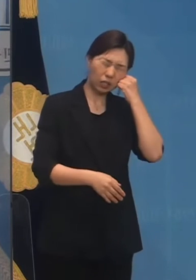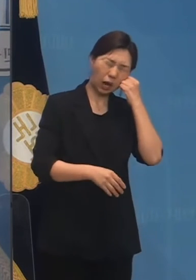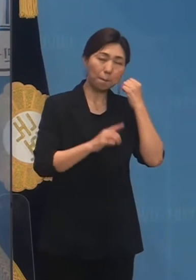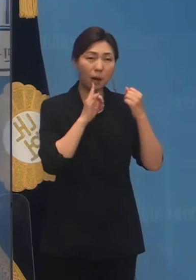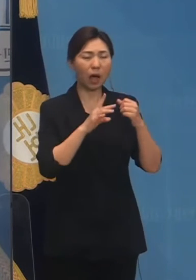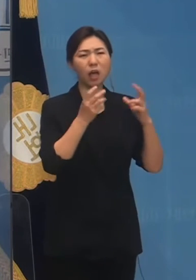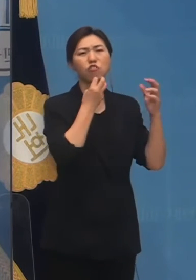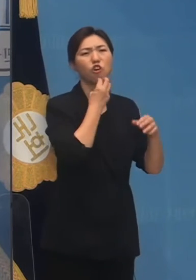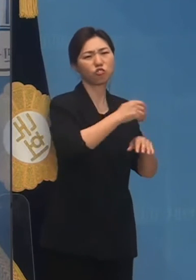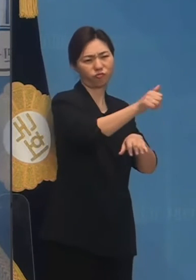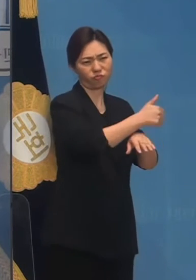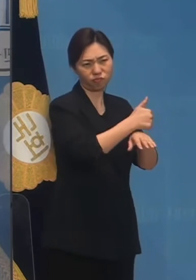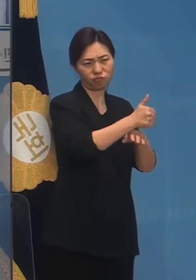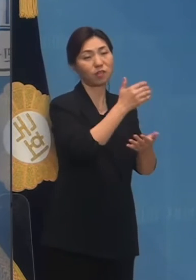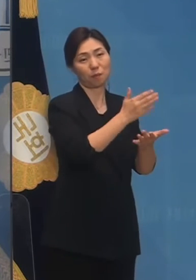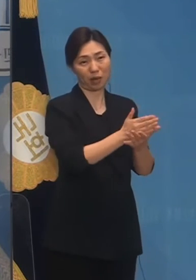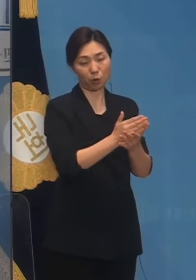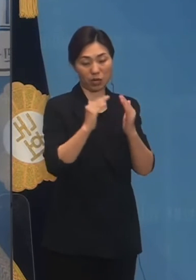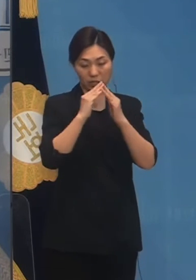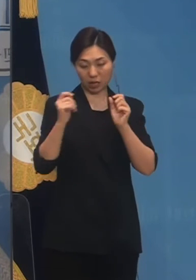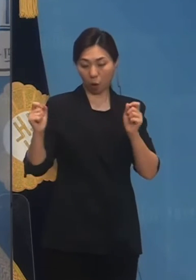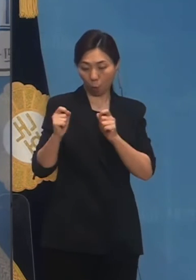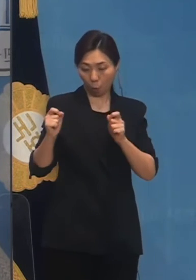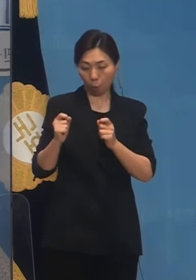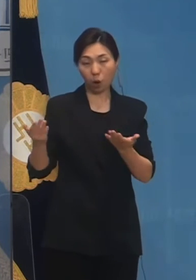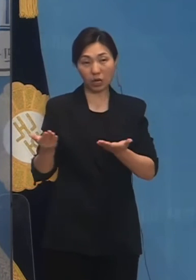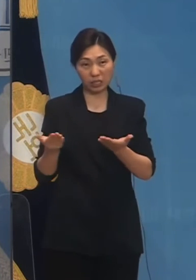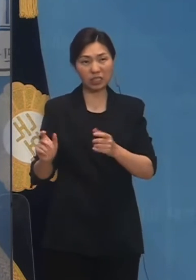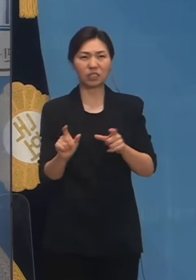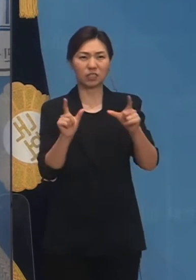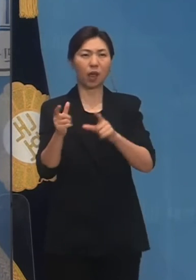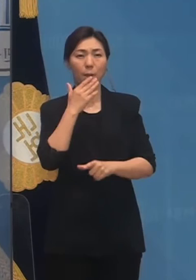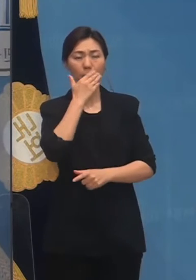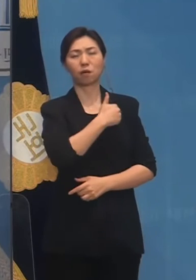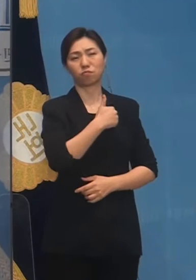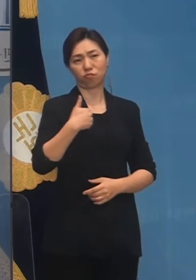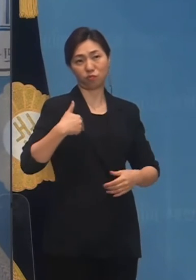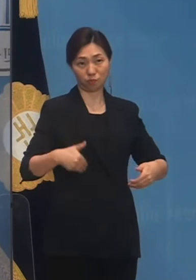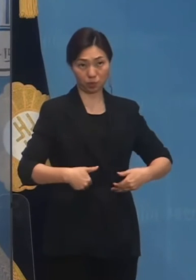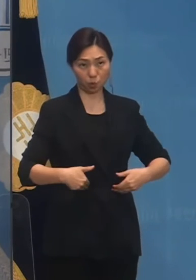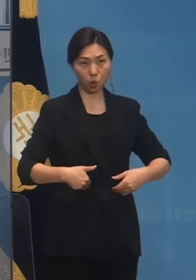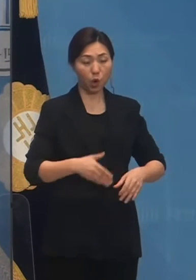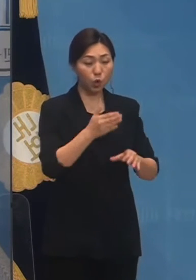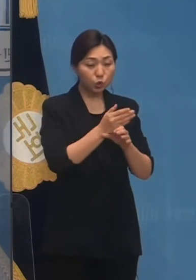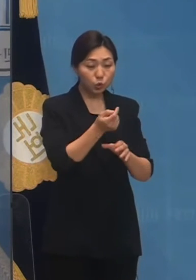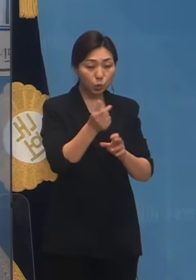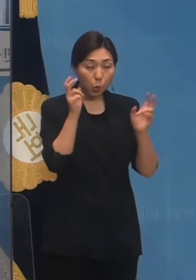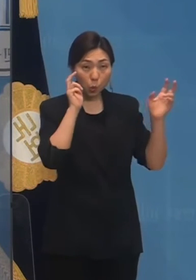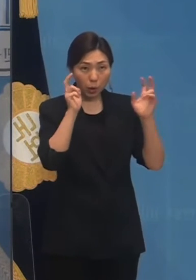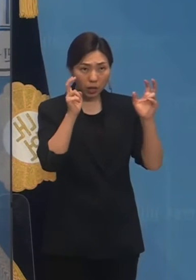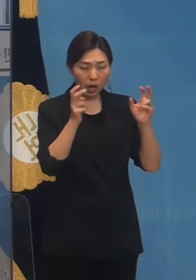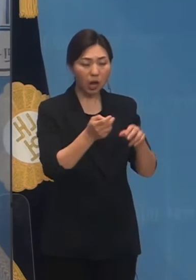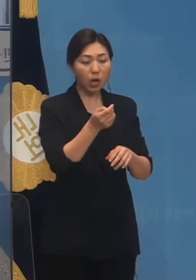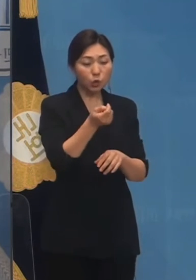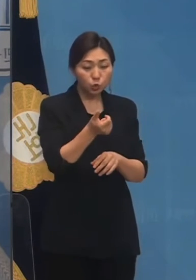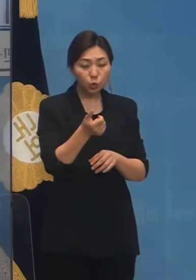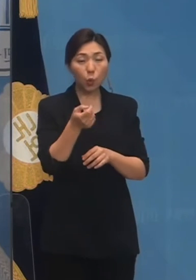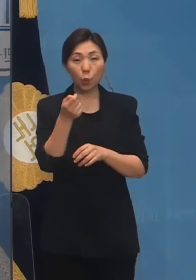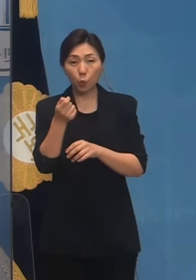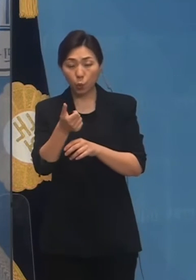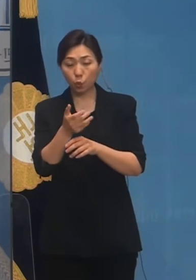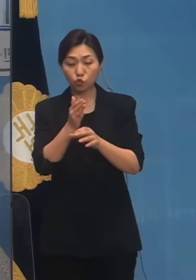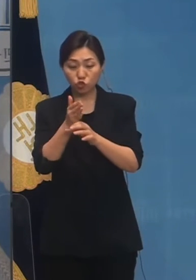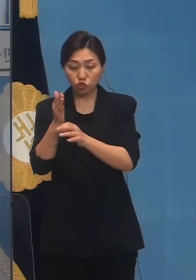일하고 생활하는 도시를 만들어야 합니다. 대기업과 중소기업, 중견기업과 중소기업, 중소기업과 중소기업이